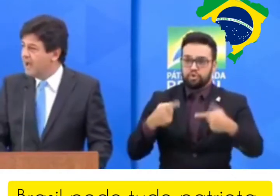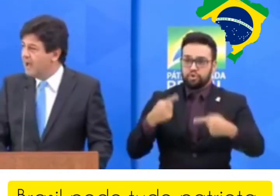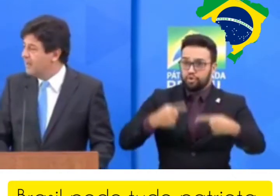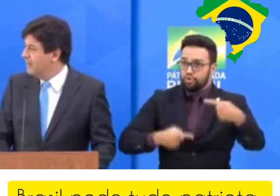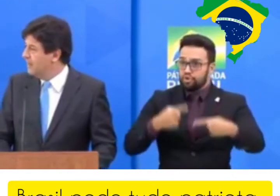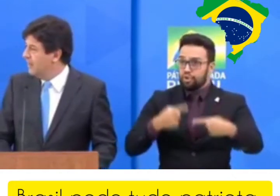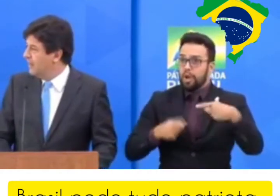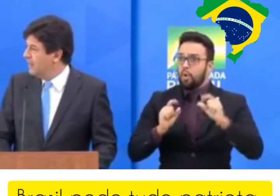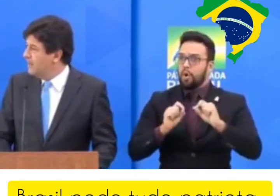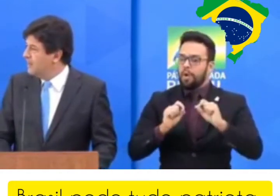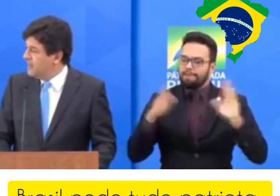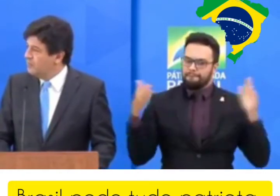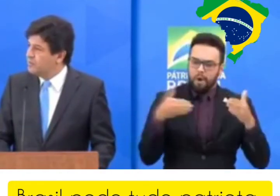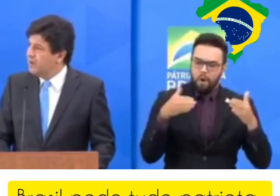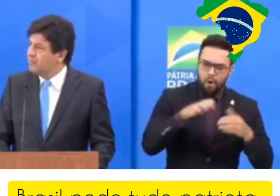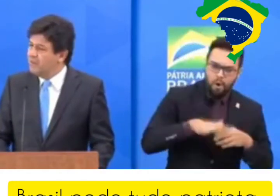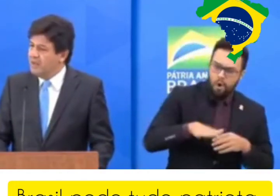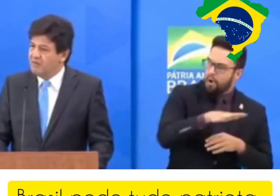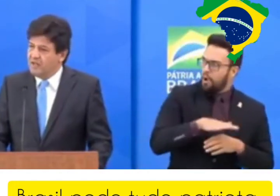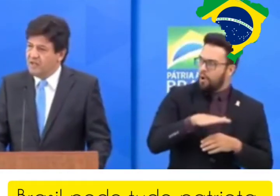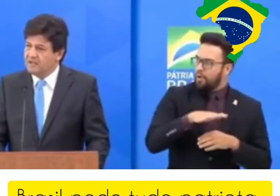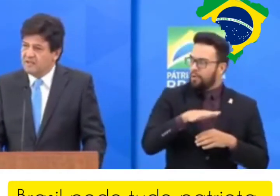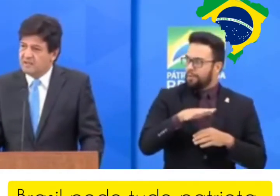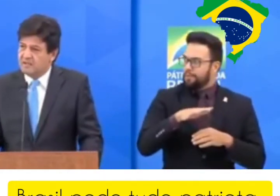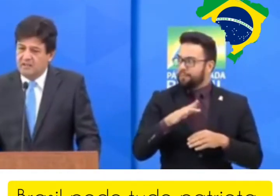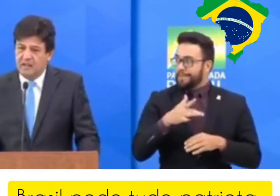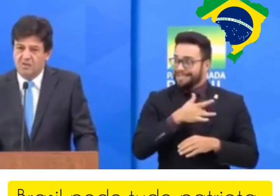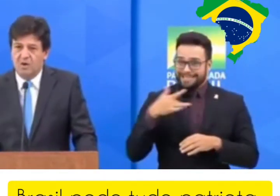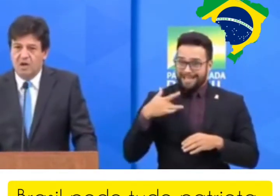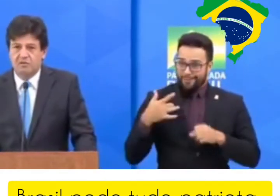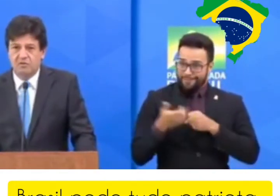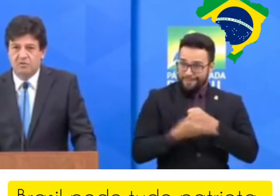atenção primária e criamos pela primeira vez